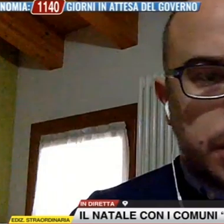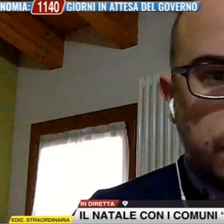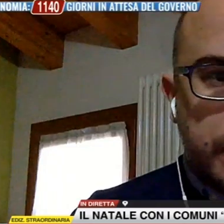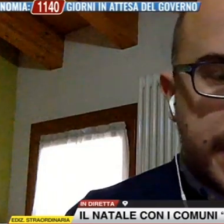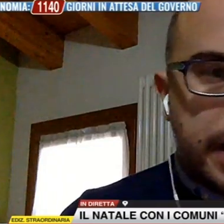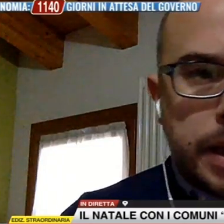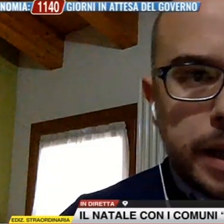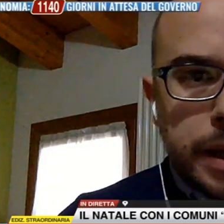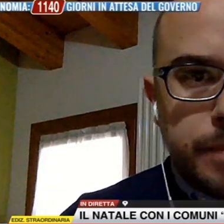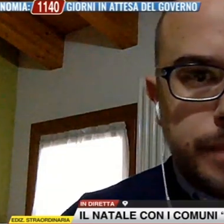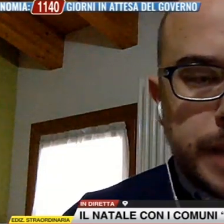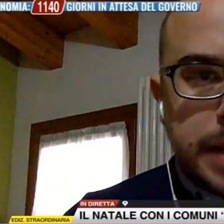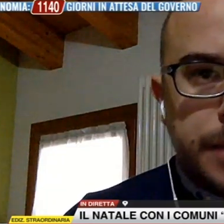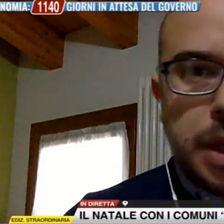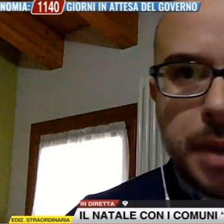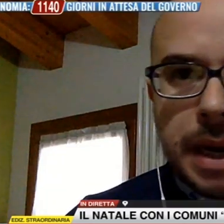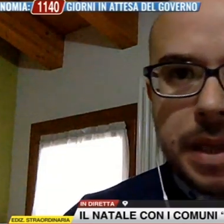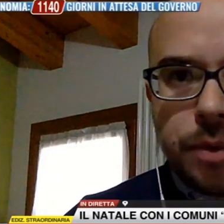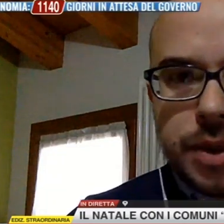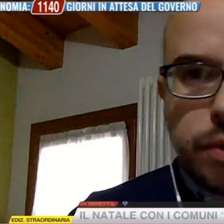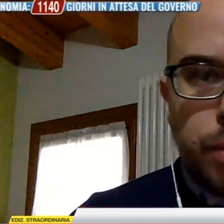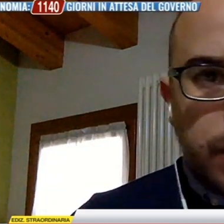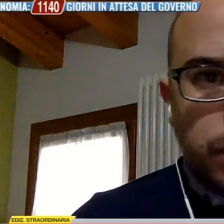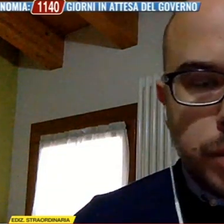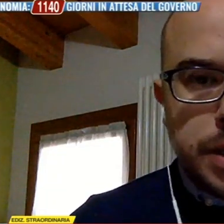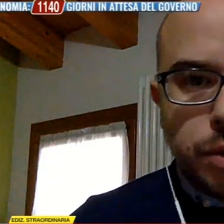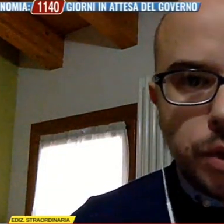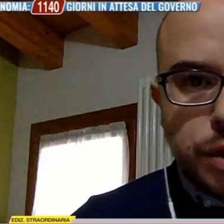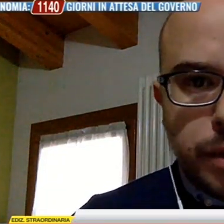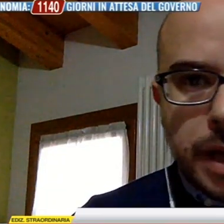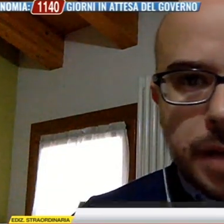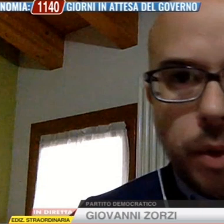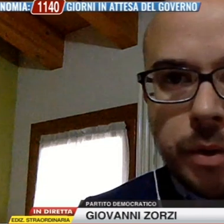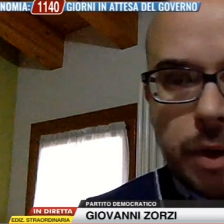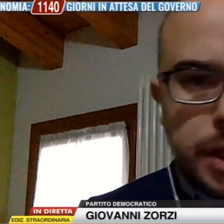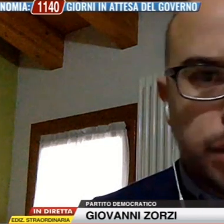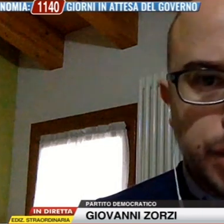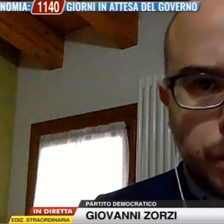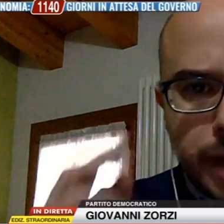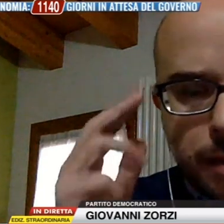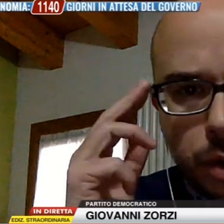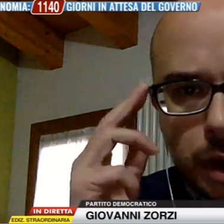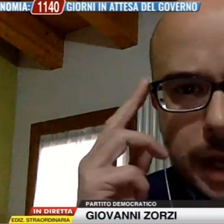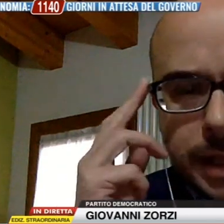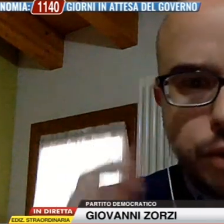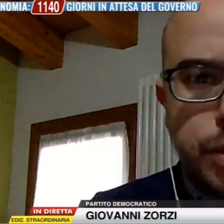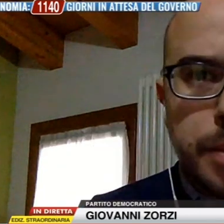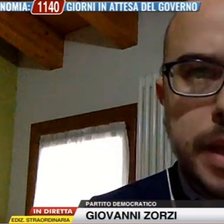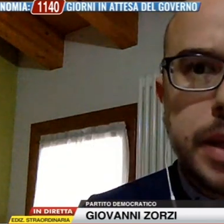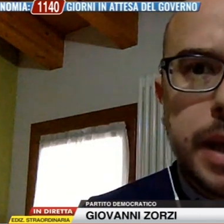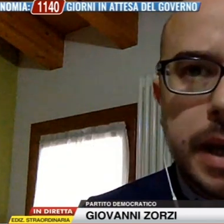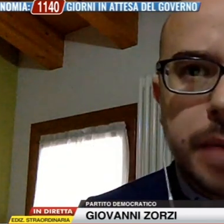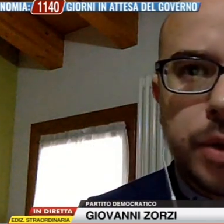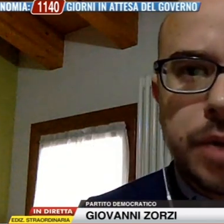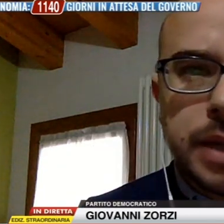Allora, secondo me è difficile parlare di forzature in un contesto in cui ci troviamo. Lei ha detto